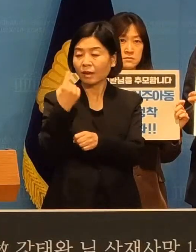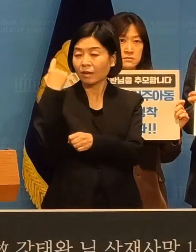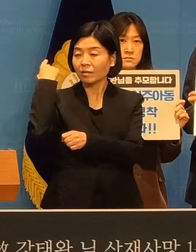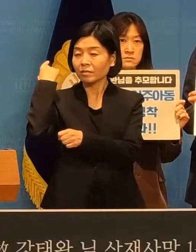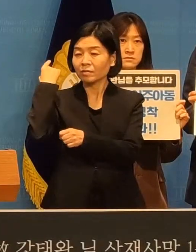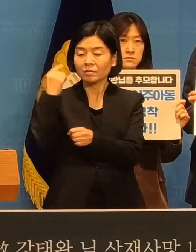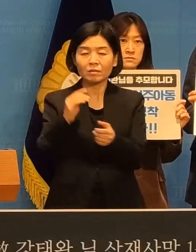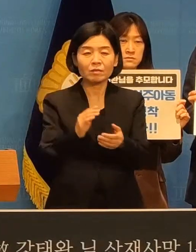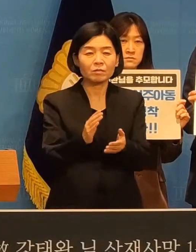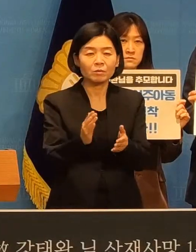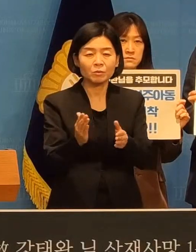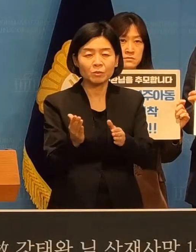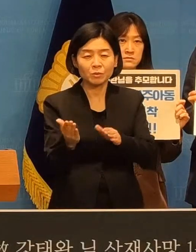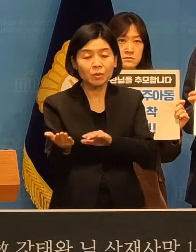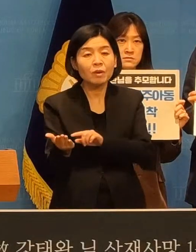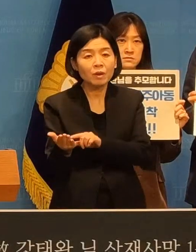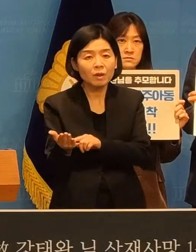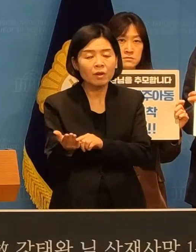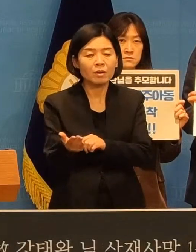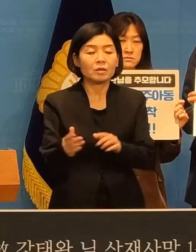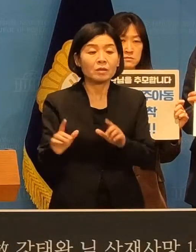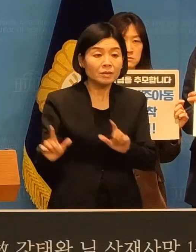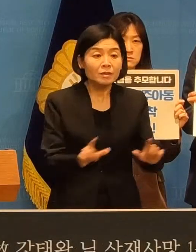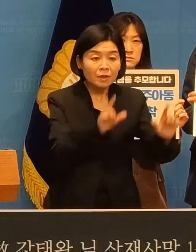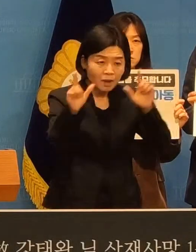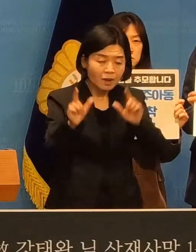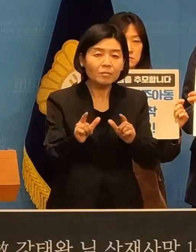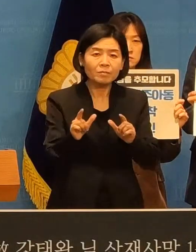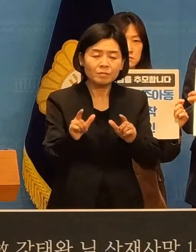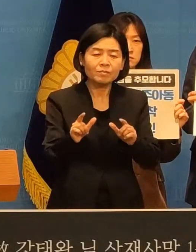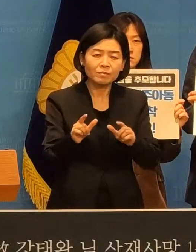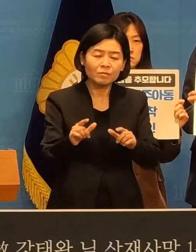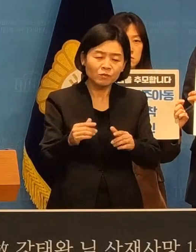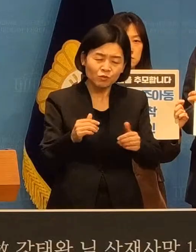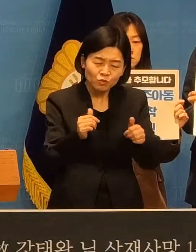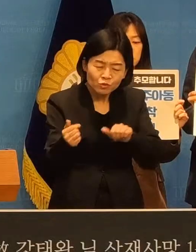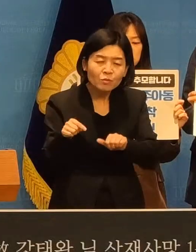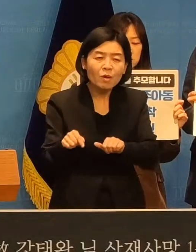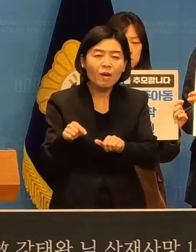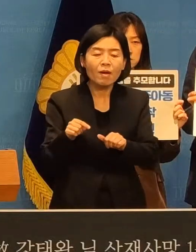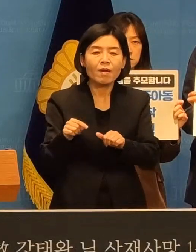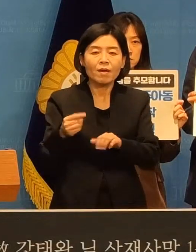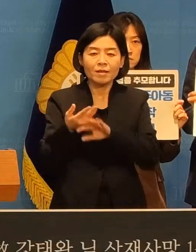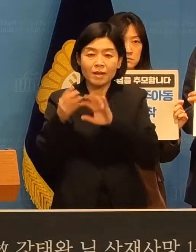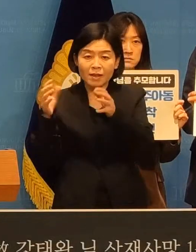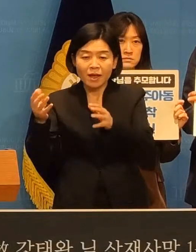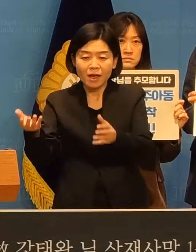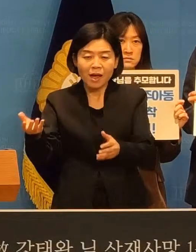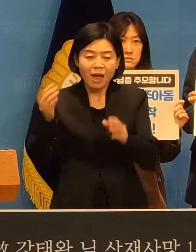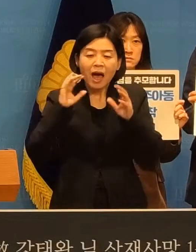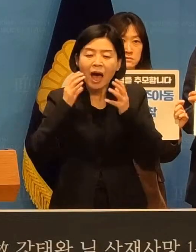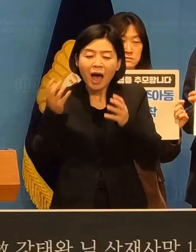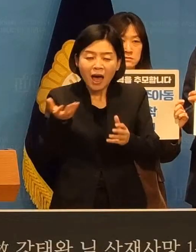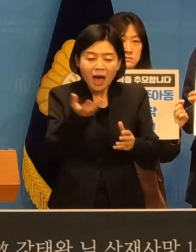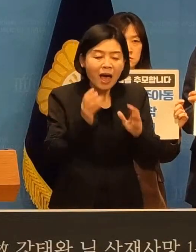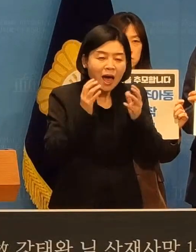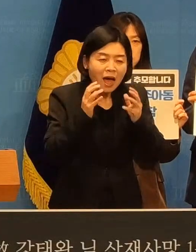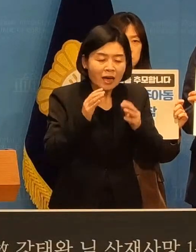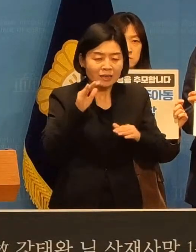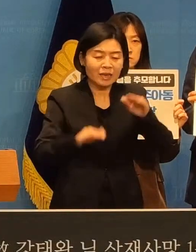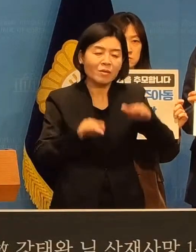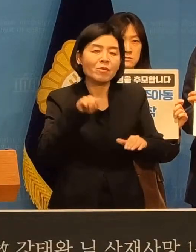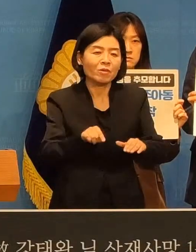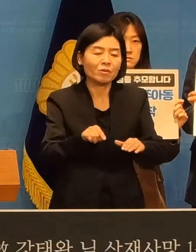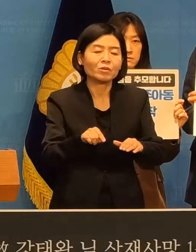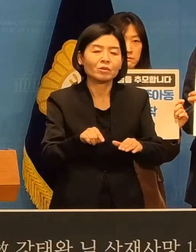고 강태환 노동자의 삶과 죽음은 이주 아동이 겪은 차별부터 이주 노동자가 감당해야 하는